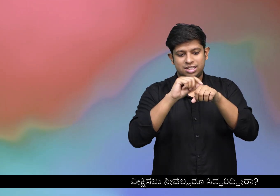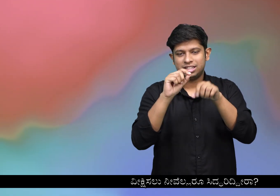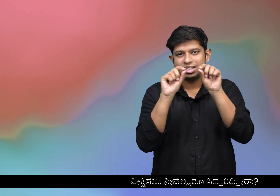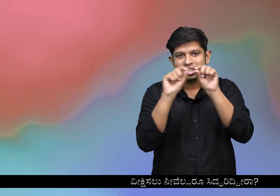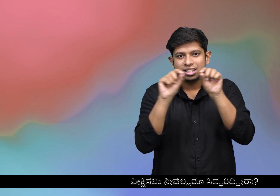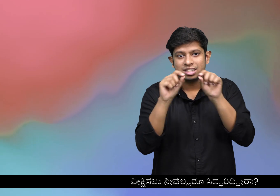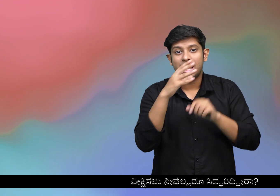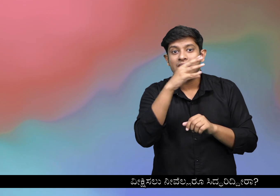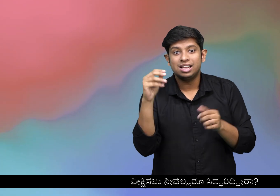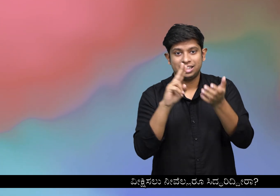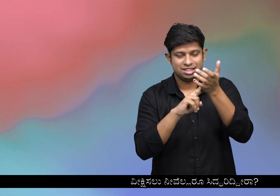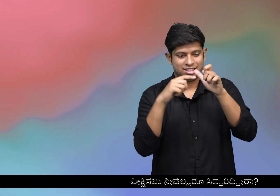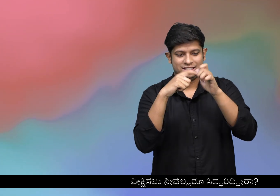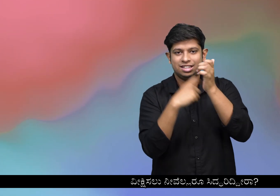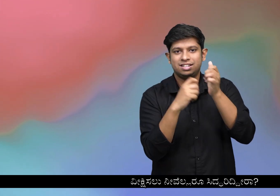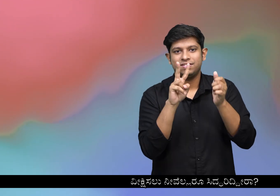ನೀವೆಲ್ಲರೂ ಸಿದ್ಧರಿದ್ದೀರಾ?